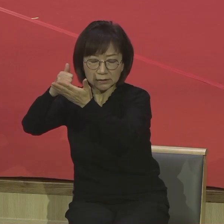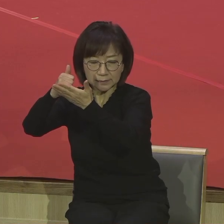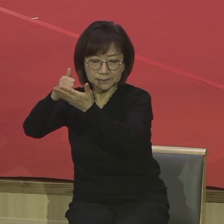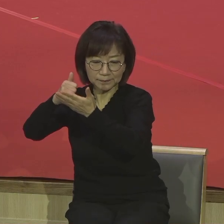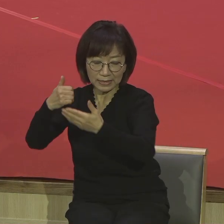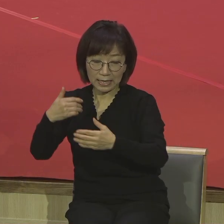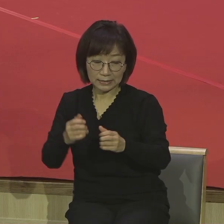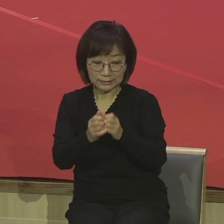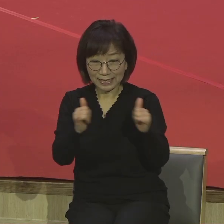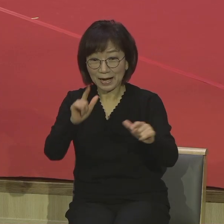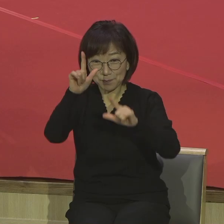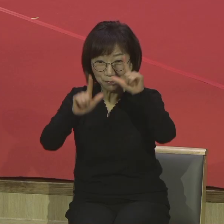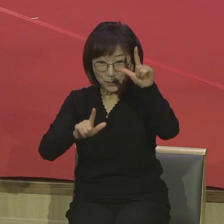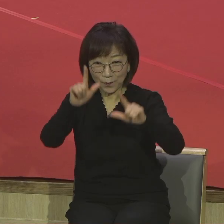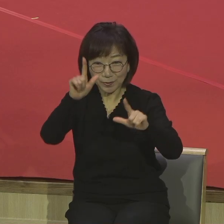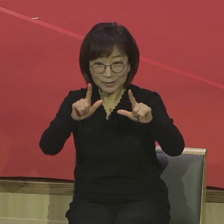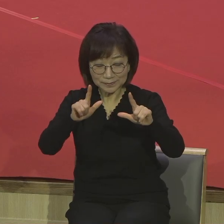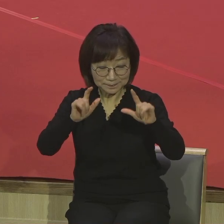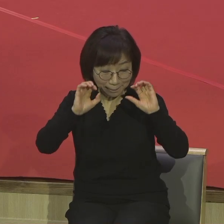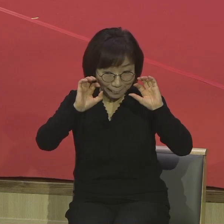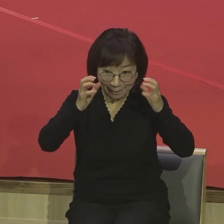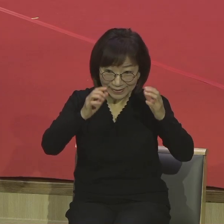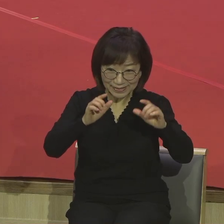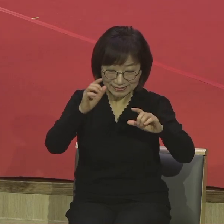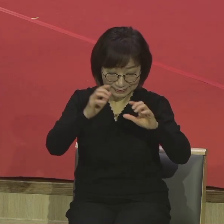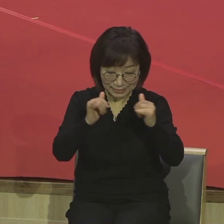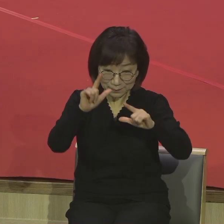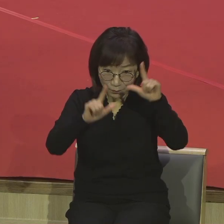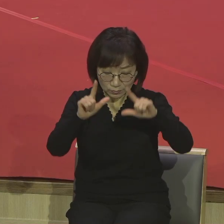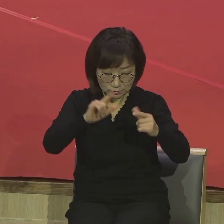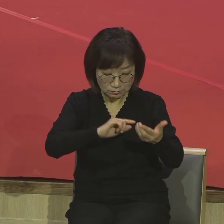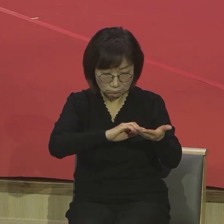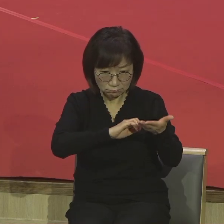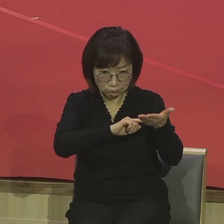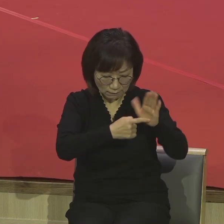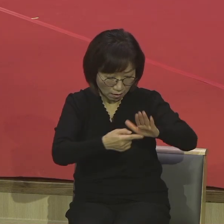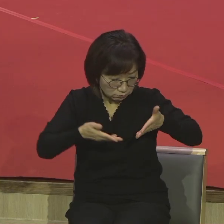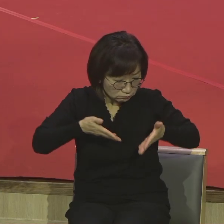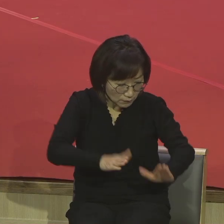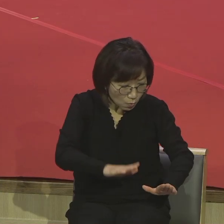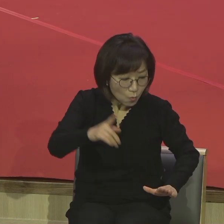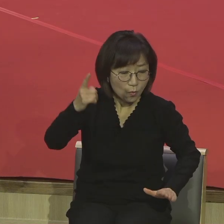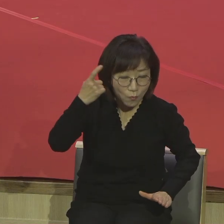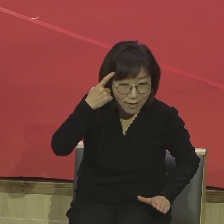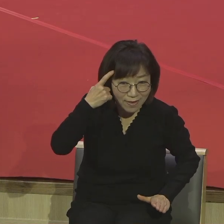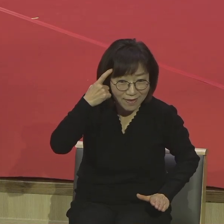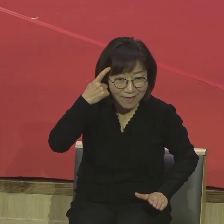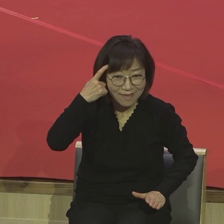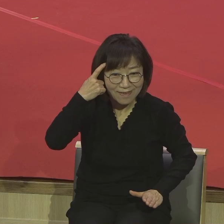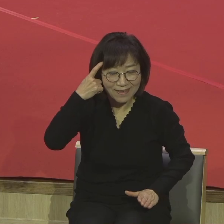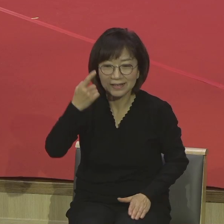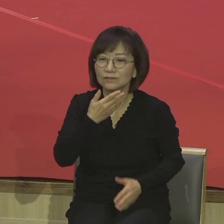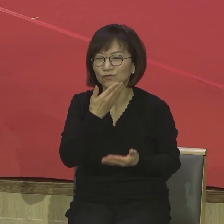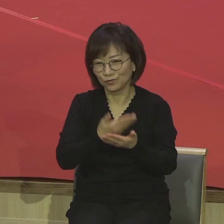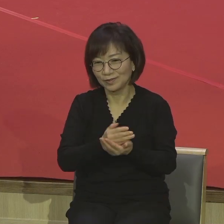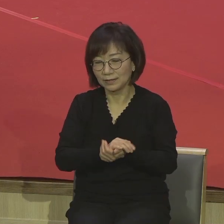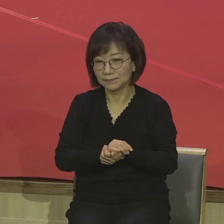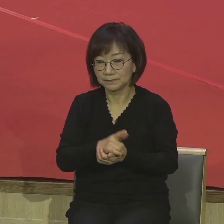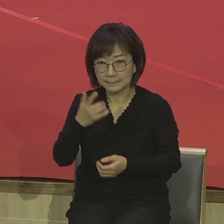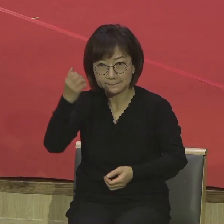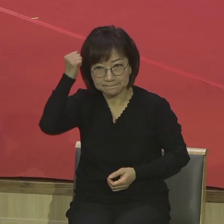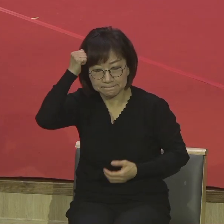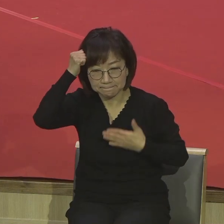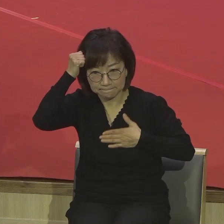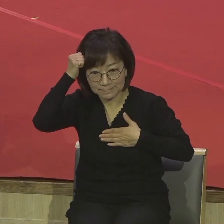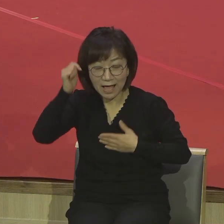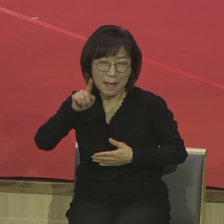사람이 되어 이 땅에 오셨는가, 그 본질을 붙잡아야 돼요. 이걸 붙잡게 되면 매일이